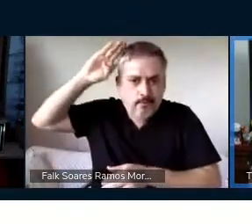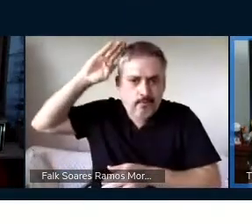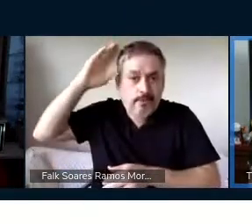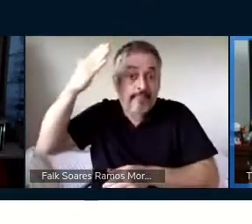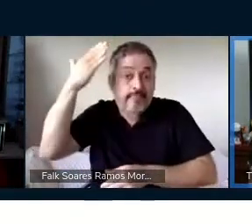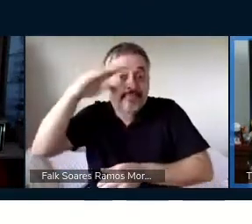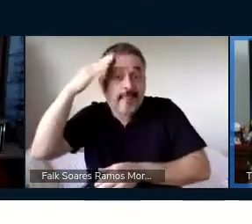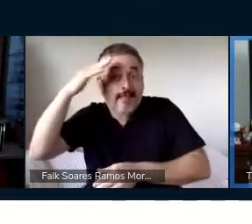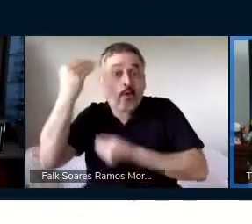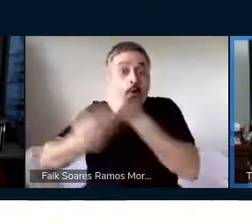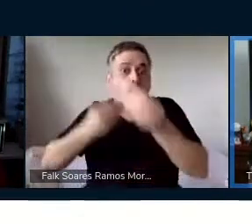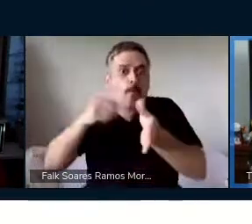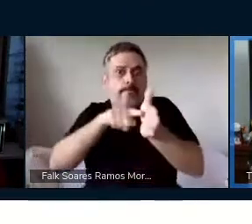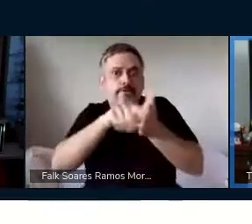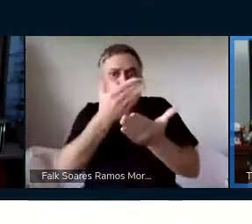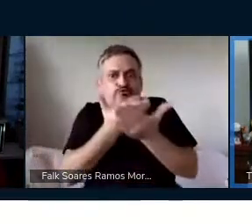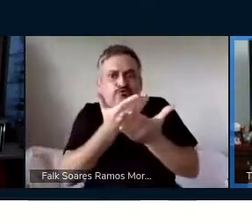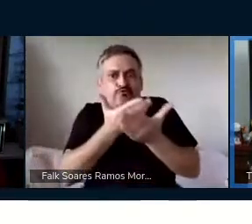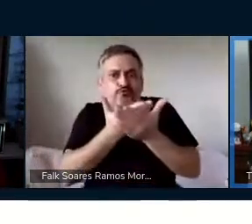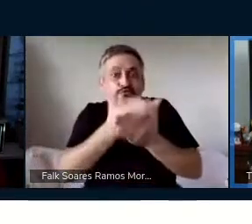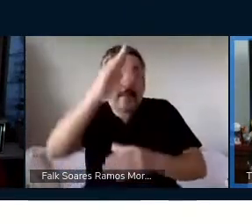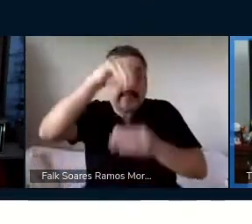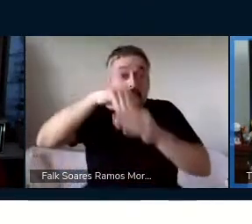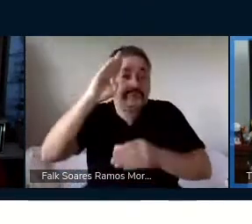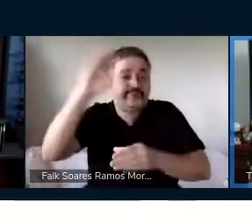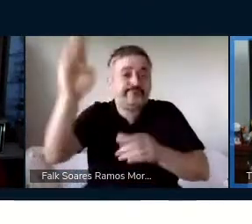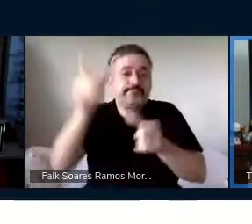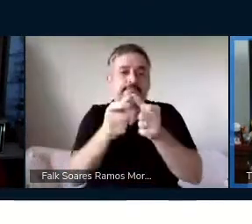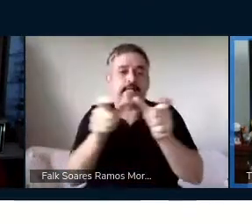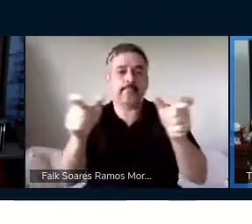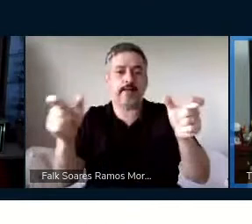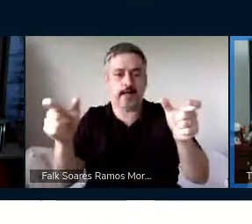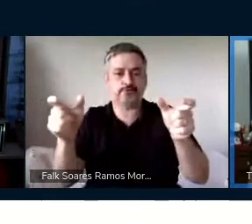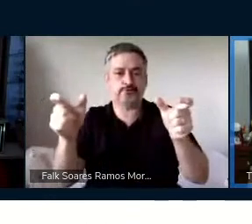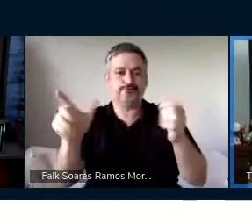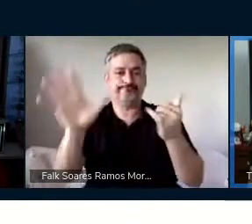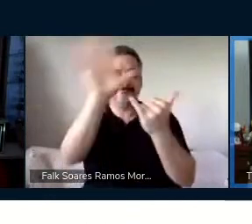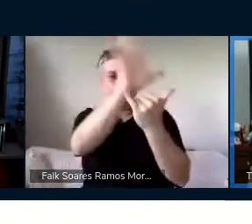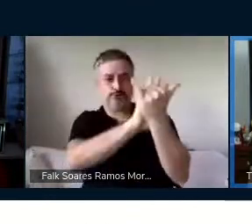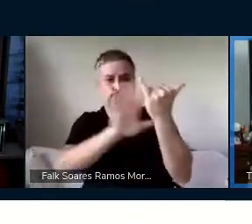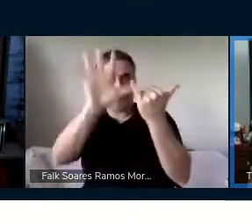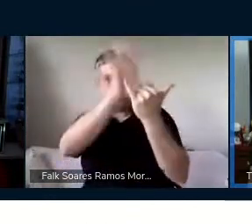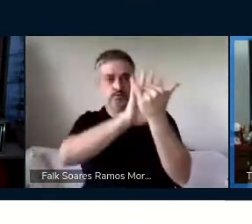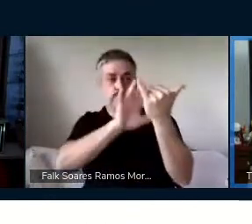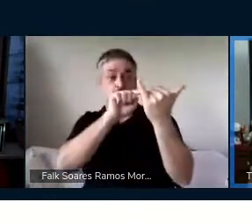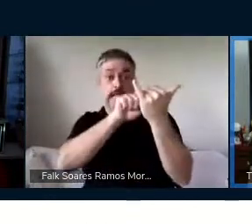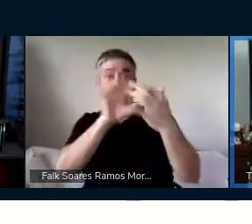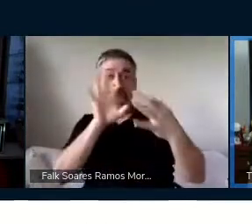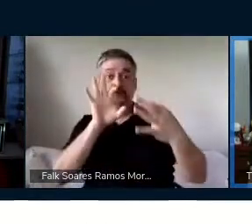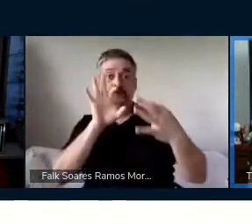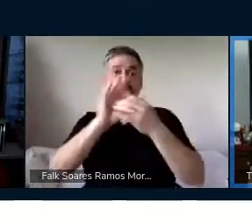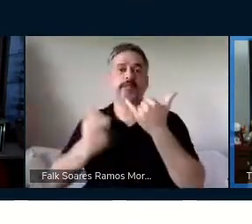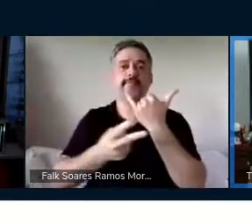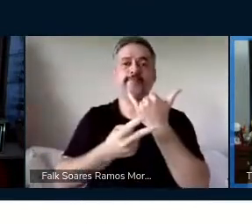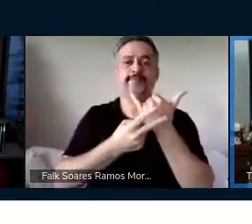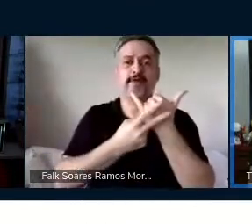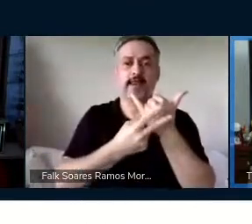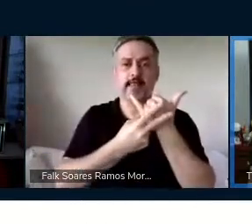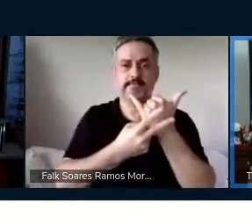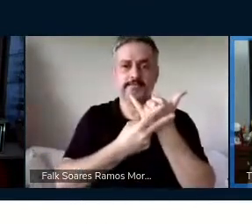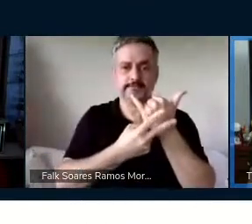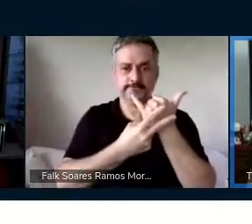acadêmico, levando-o a compreender os estudos gramaticais da estrutura sintática por meio da